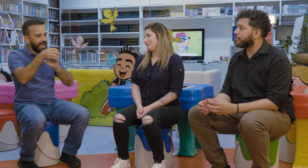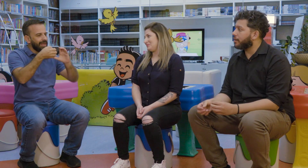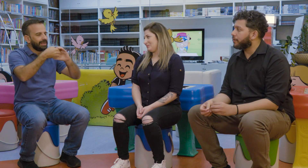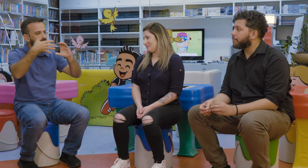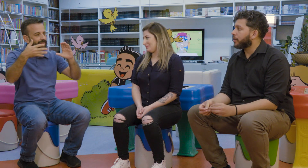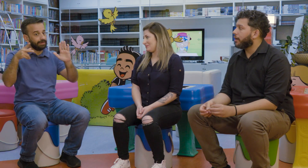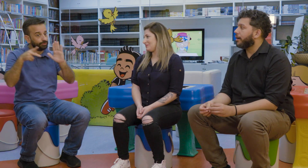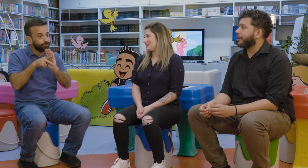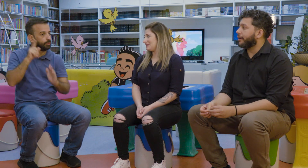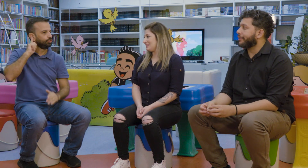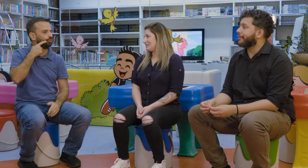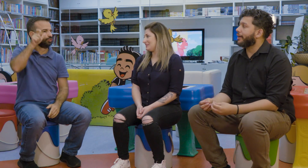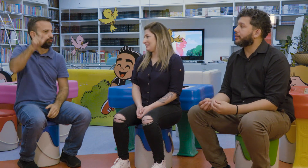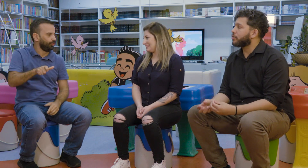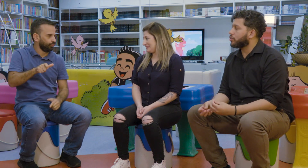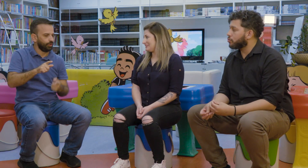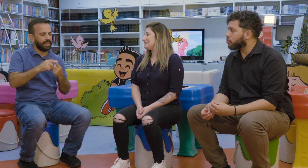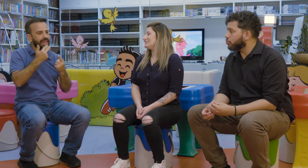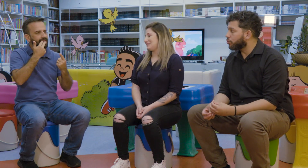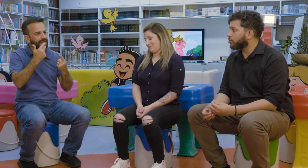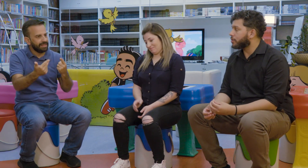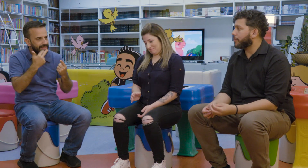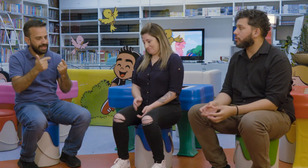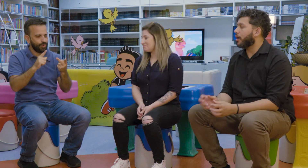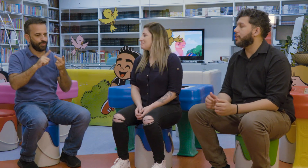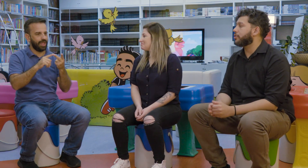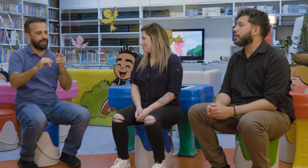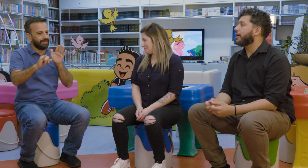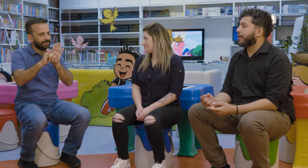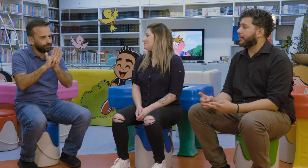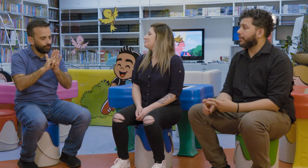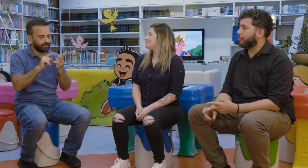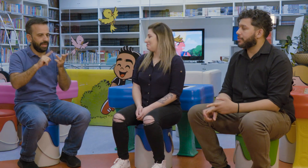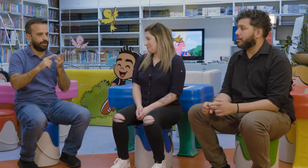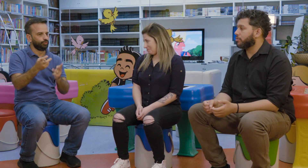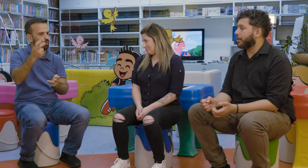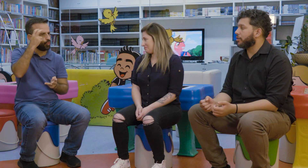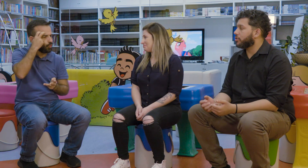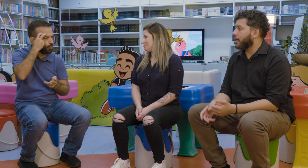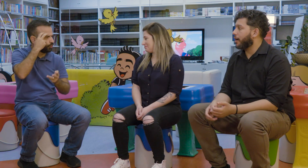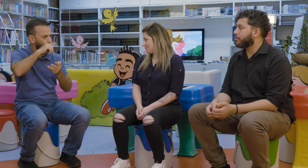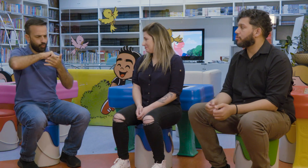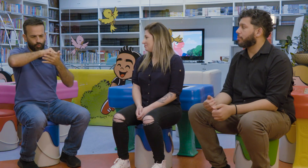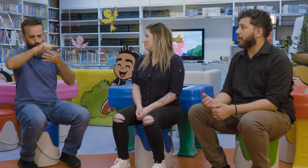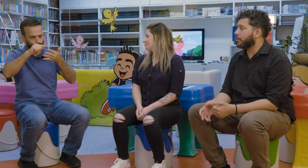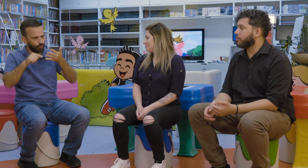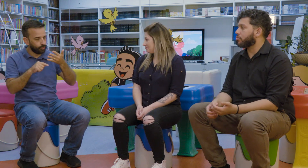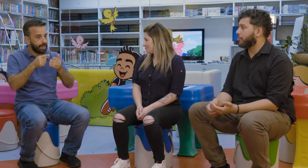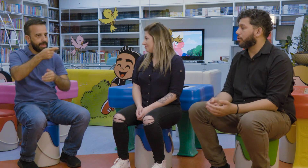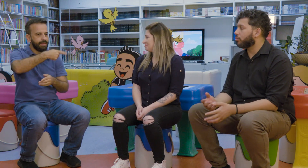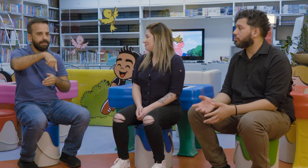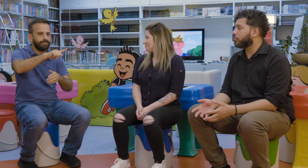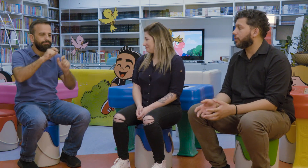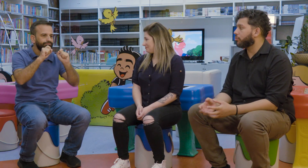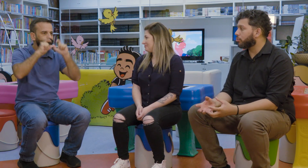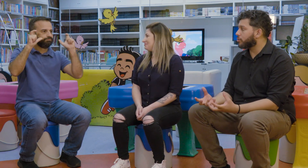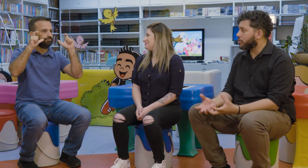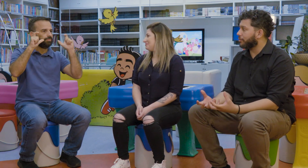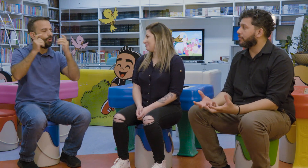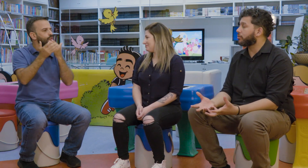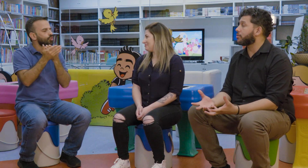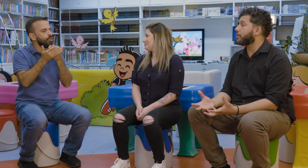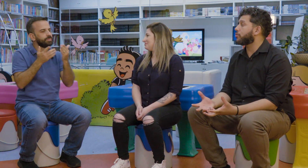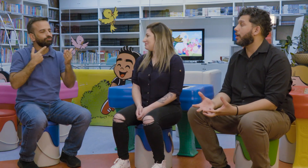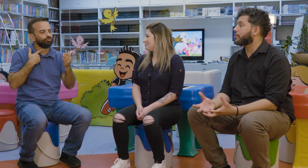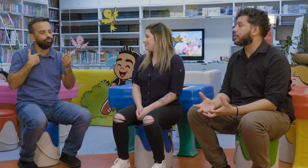poderia ter características de um surdo, esse personagem. Ele teria que pensar sobre a identidade, sobre a língua, sobre a cultura. Tudo isso